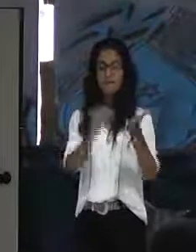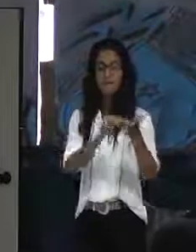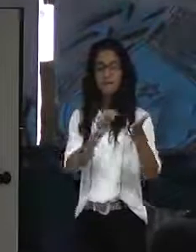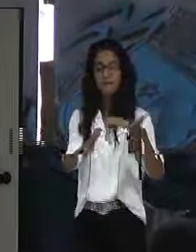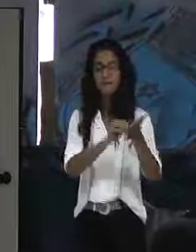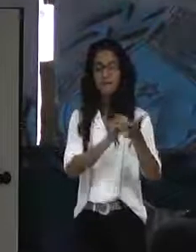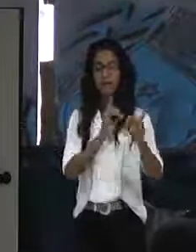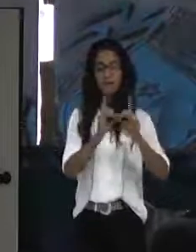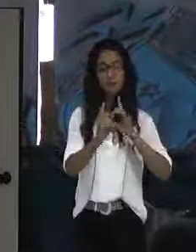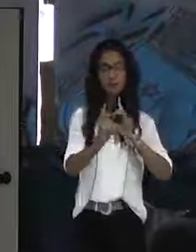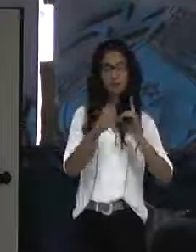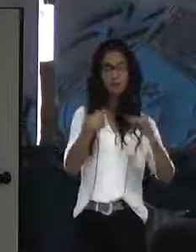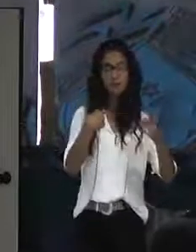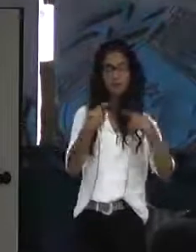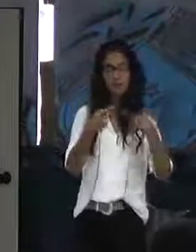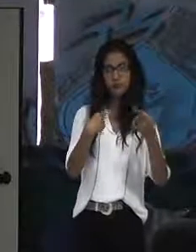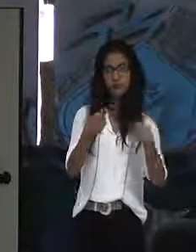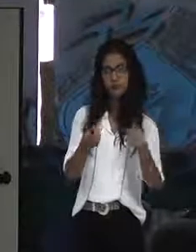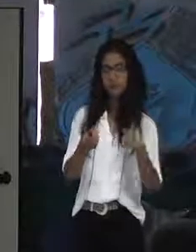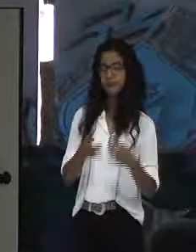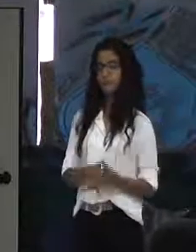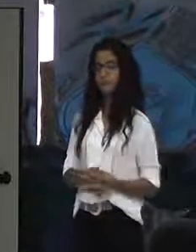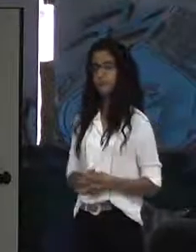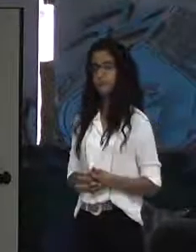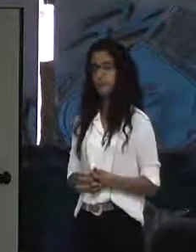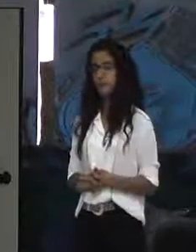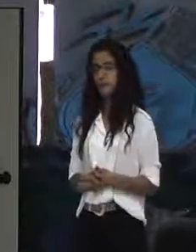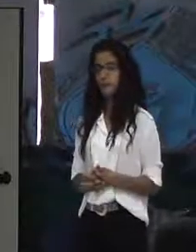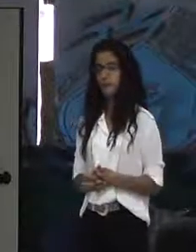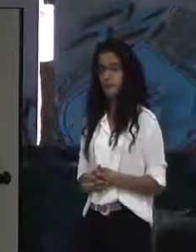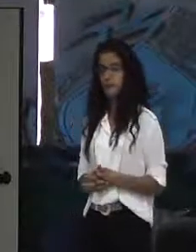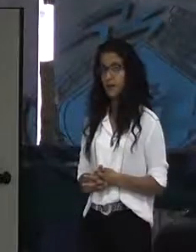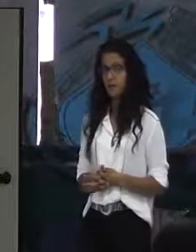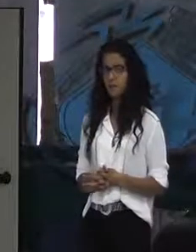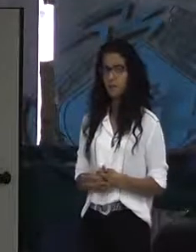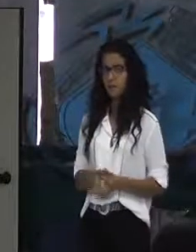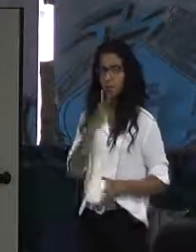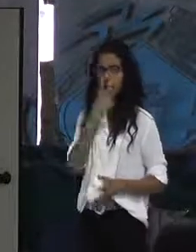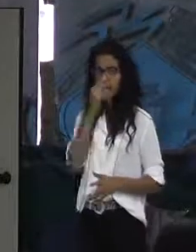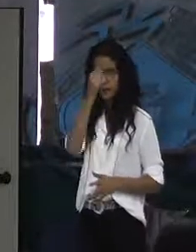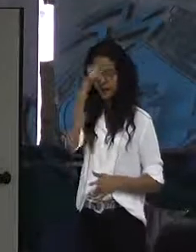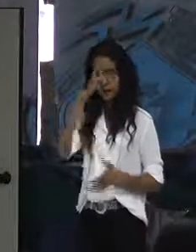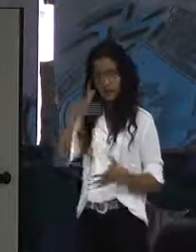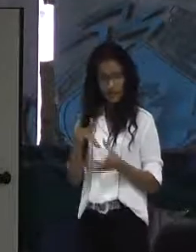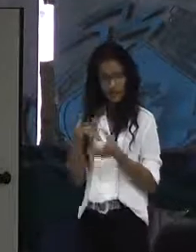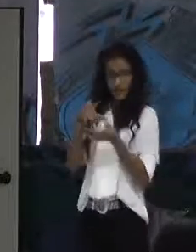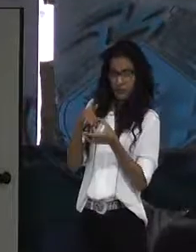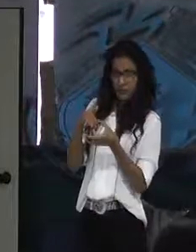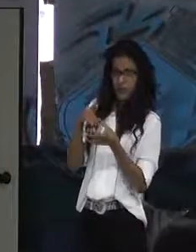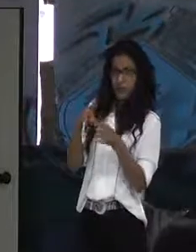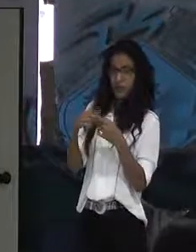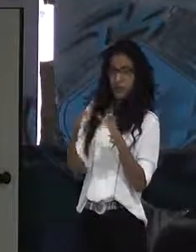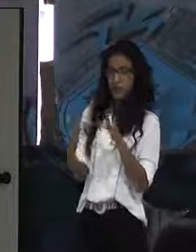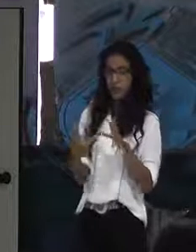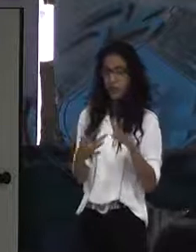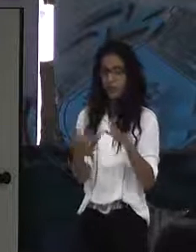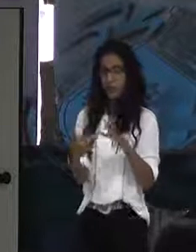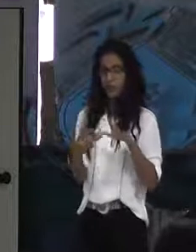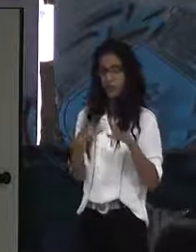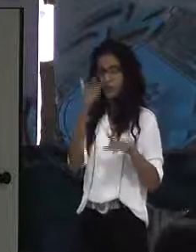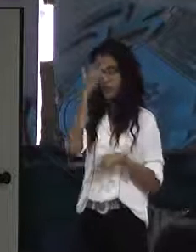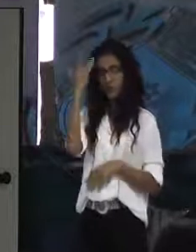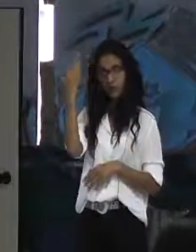muito complicado quando um governo que se pretende democrático e não consegue dialogar com a sociedade, de forma nas